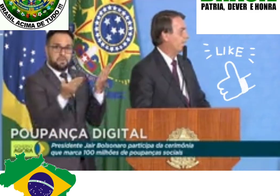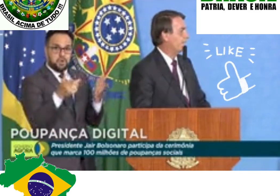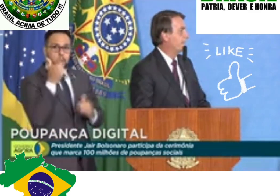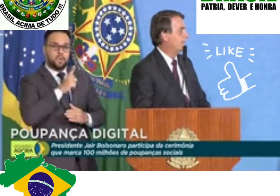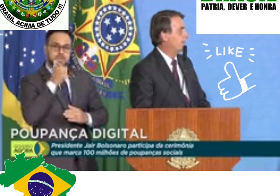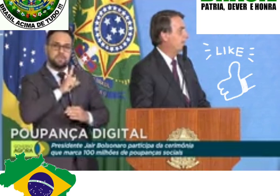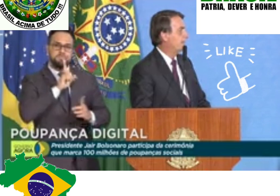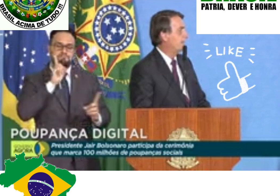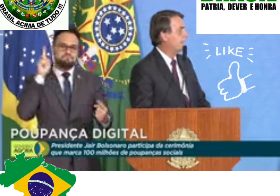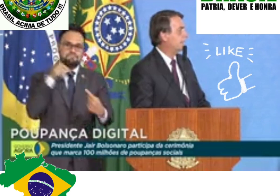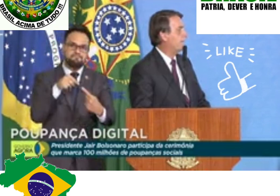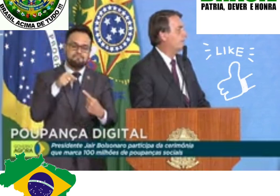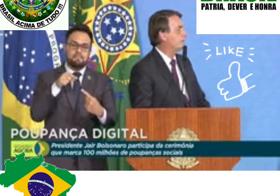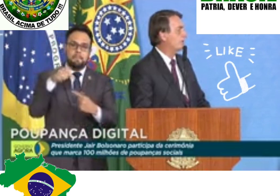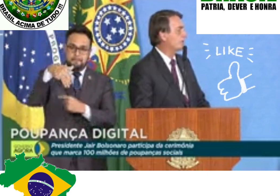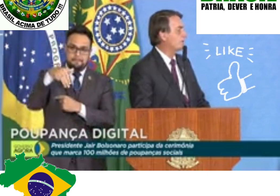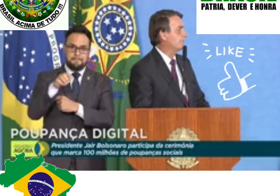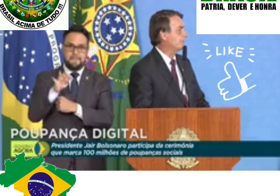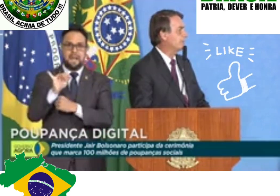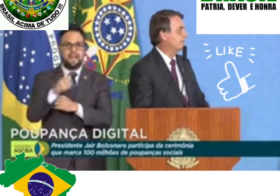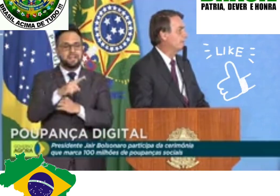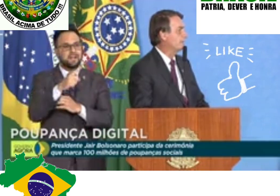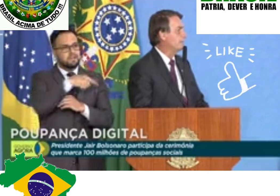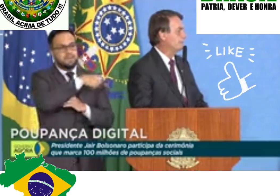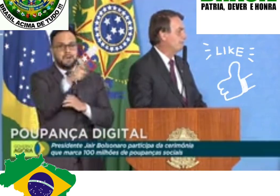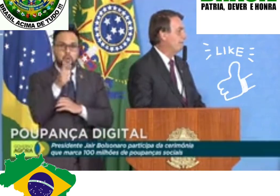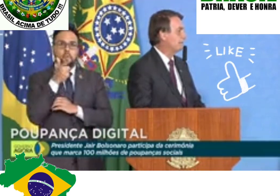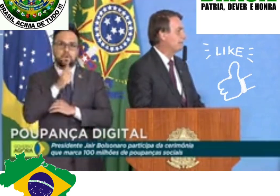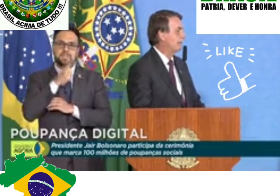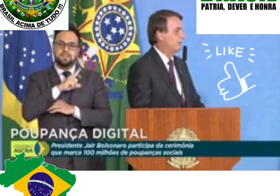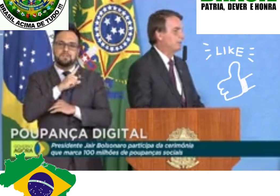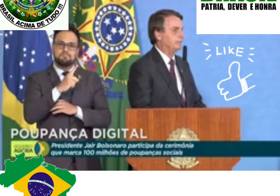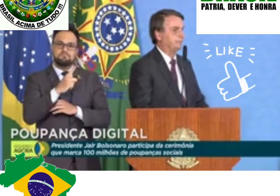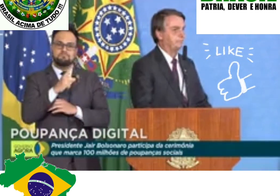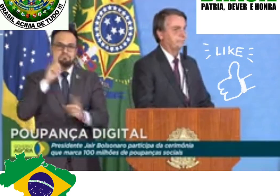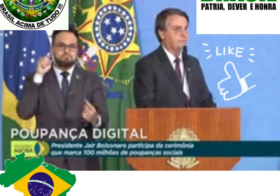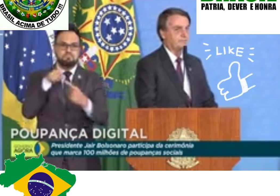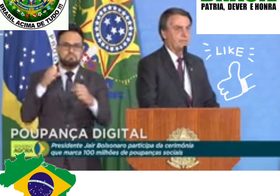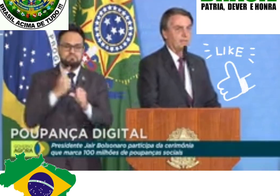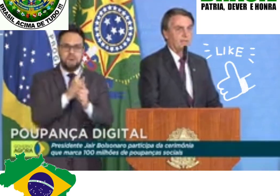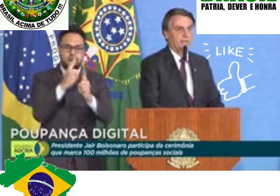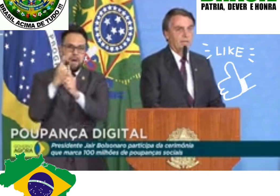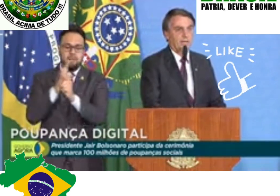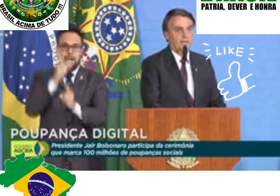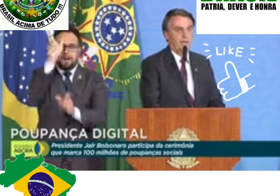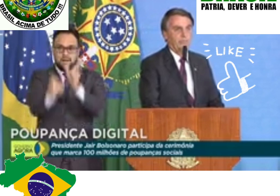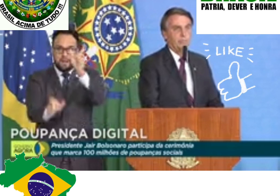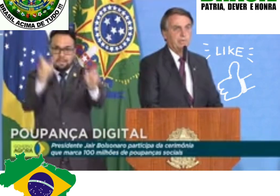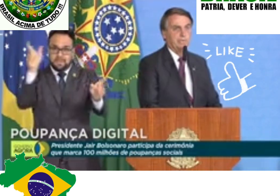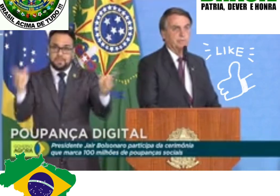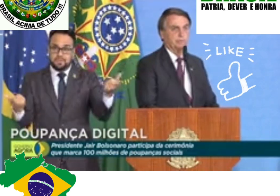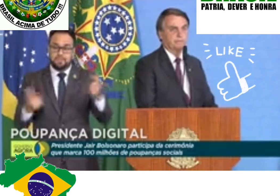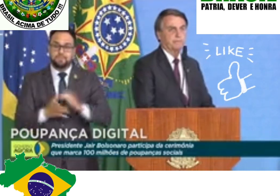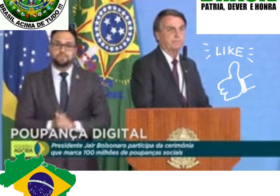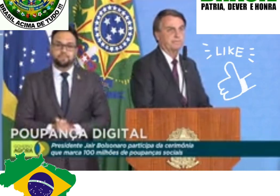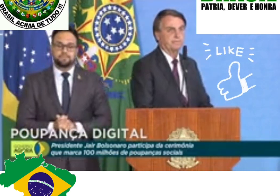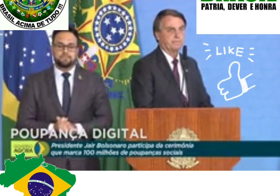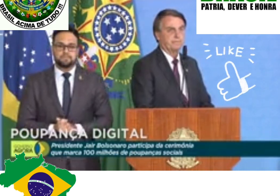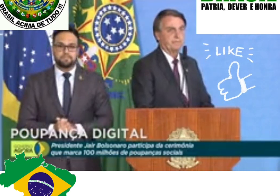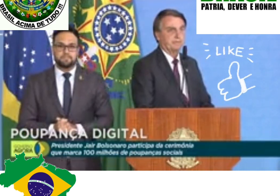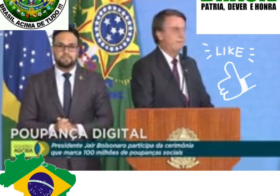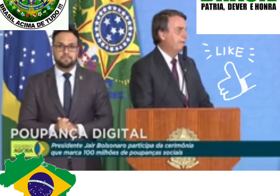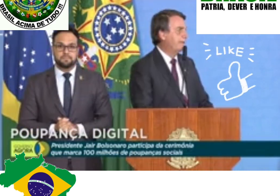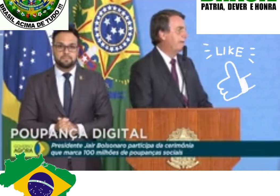chegar, a quem os senhores conseguiram de fato atingir. A política